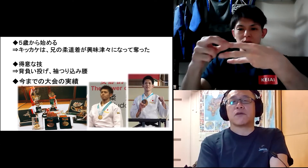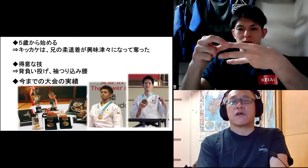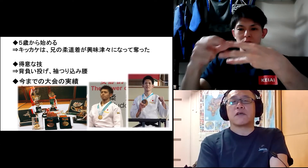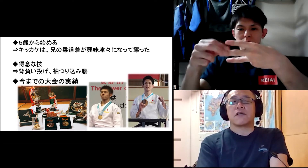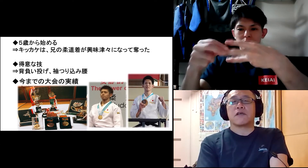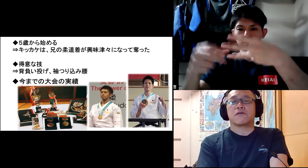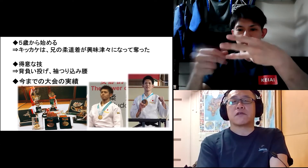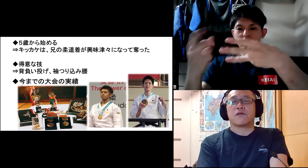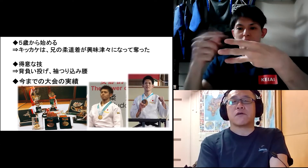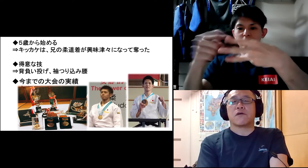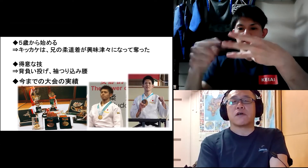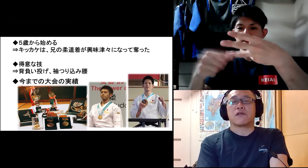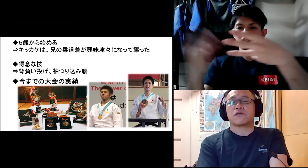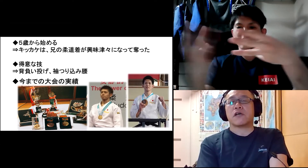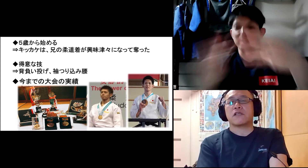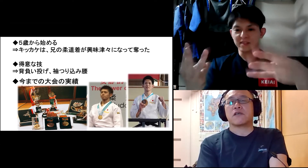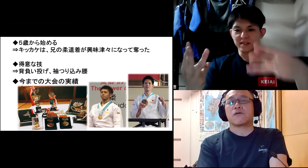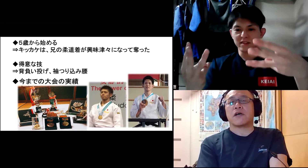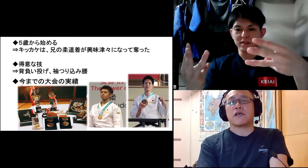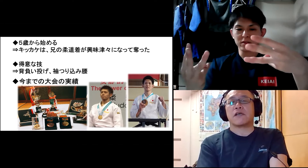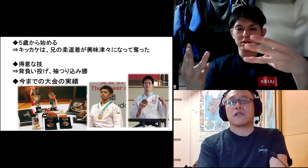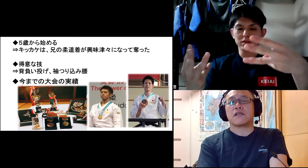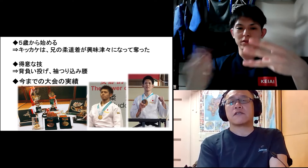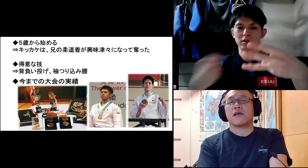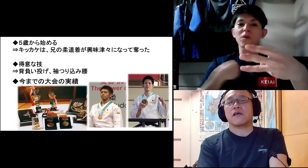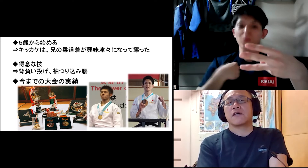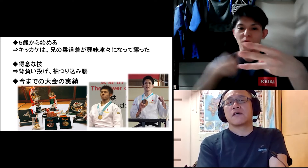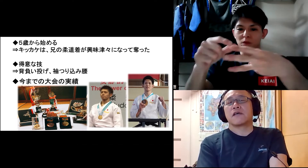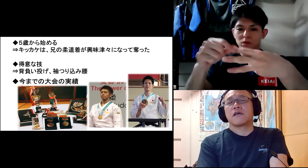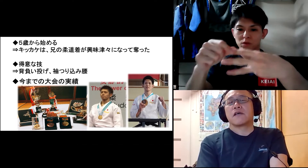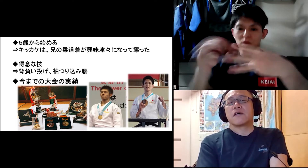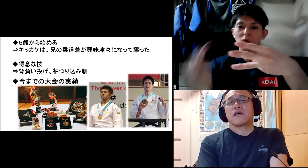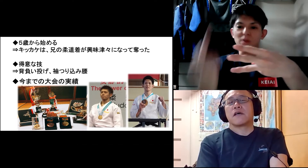僕は兄弟いるんですけど、3人兄弟なんですね。